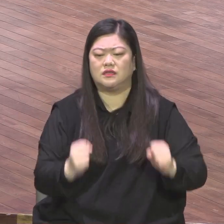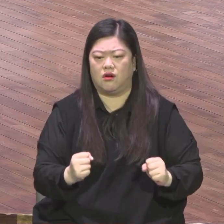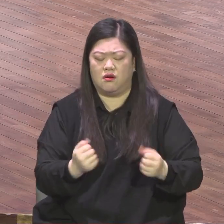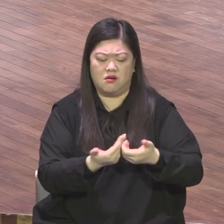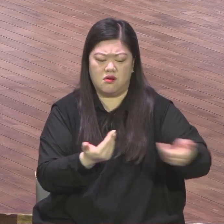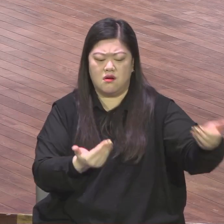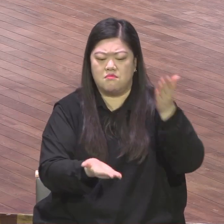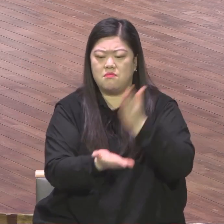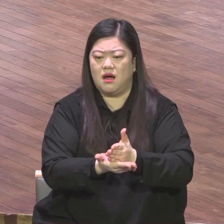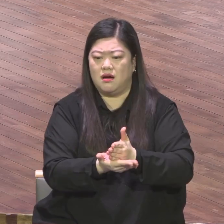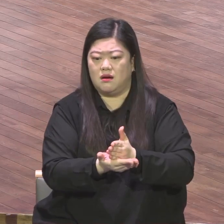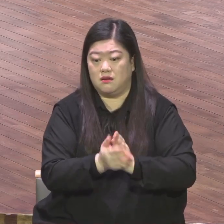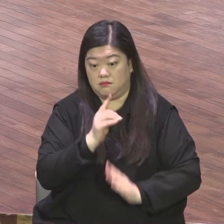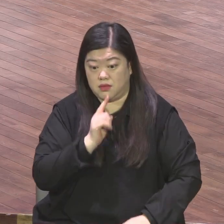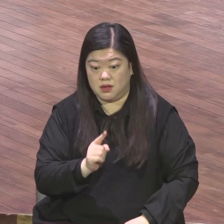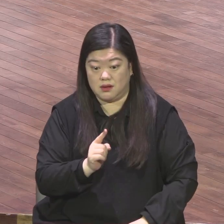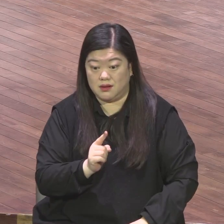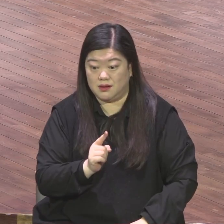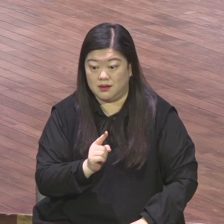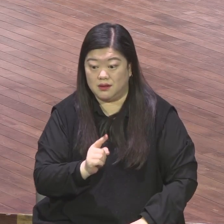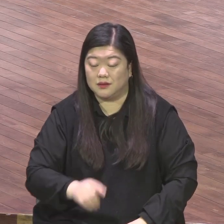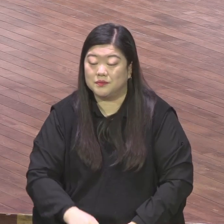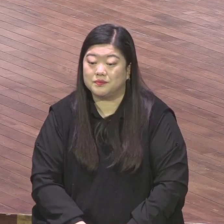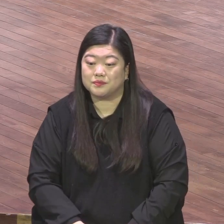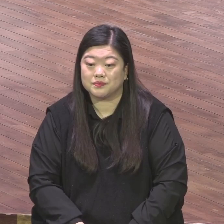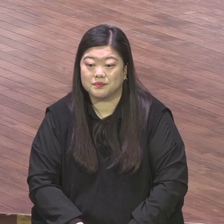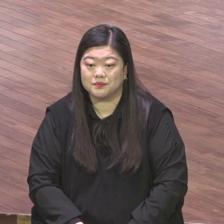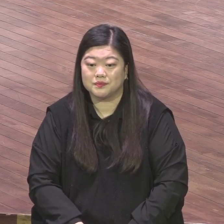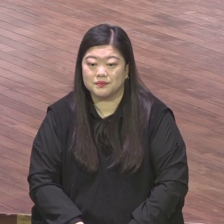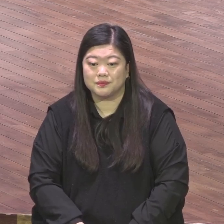말고 이성에 기다리라.